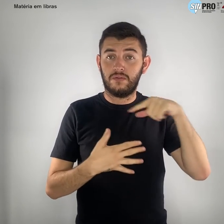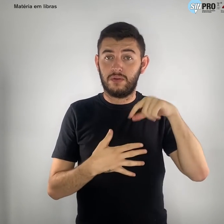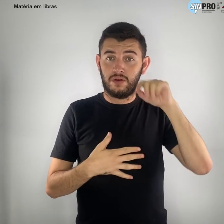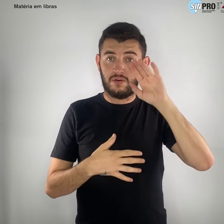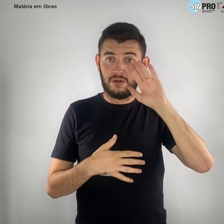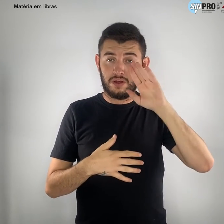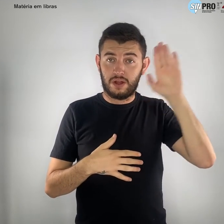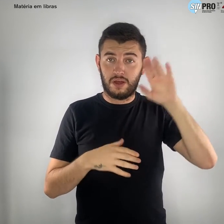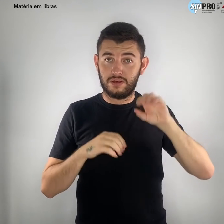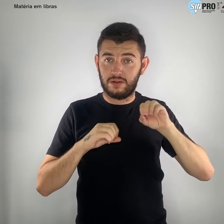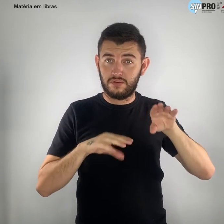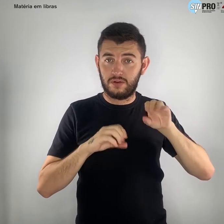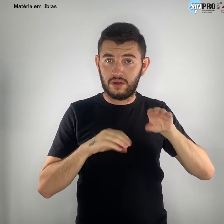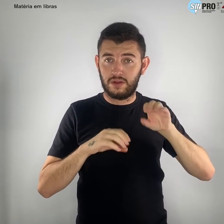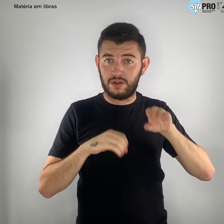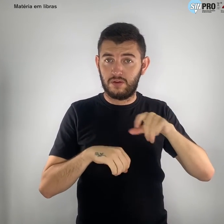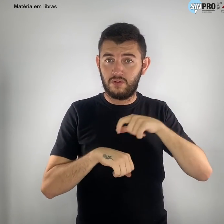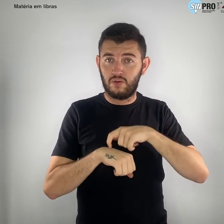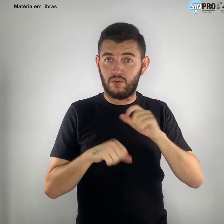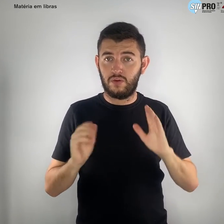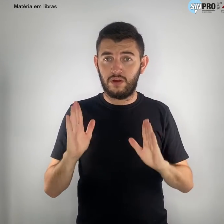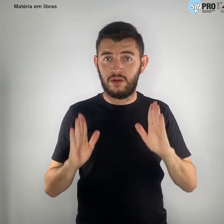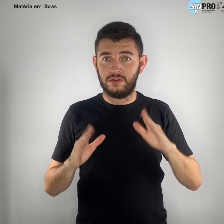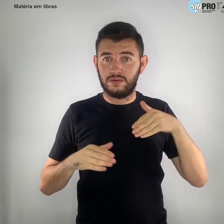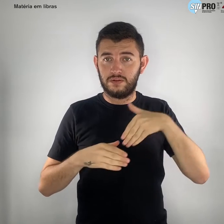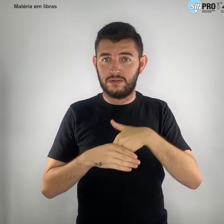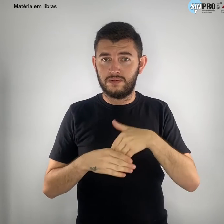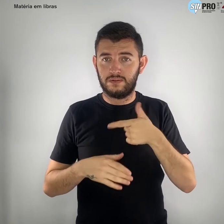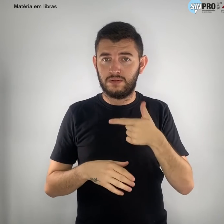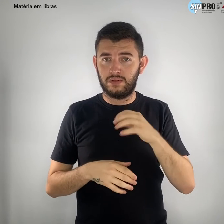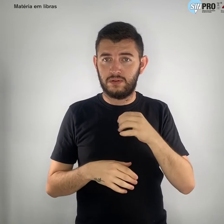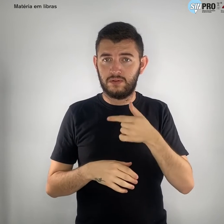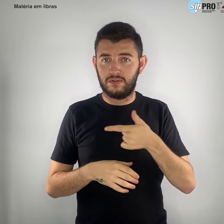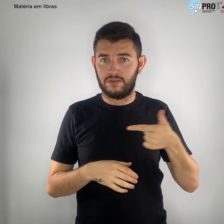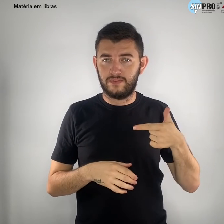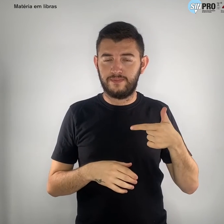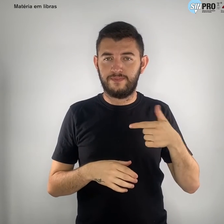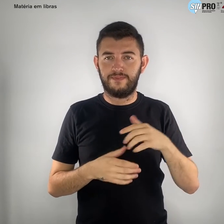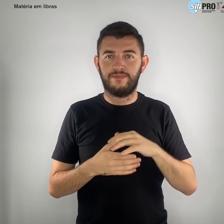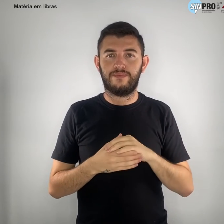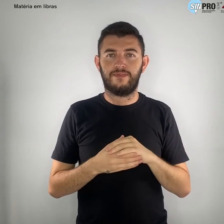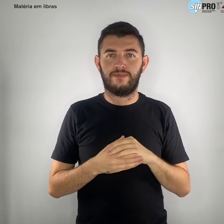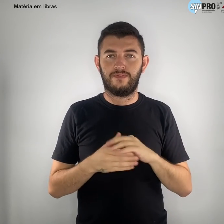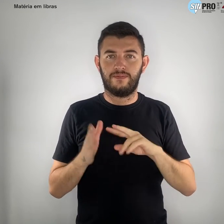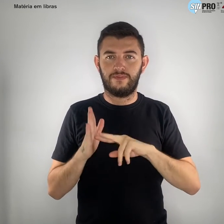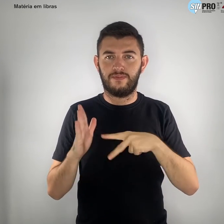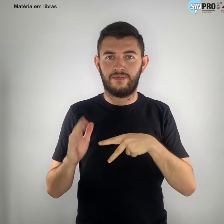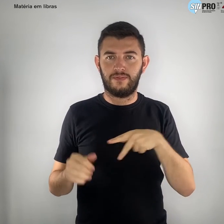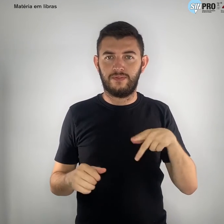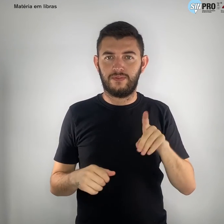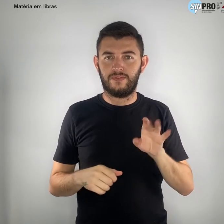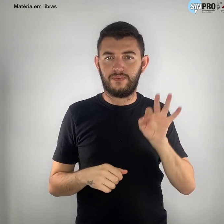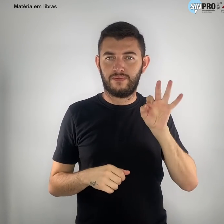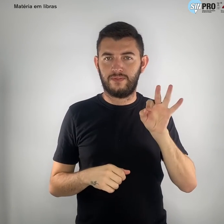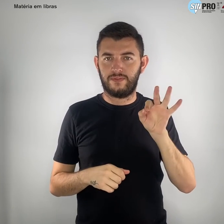de 2022. O Simpro, a exemplo da comunidade escolar e de diversos órgãos